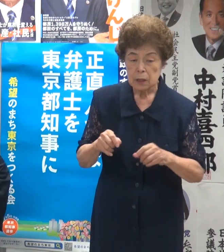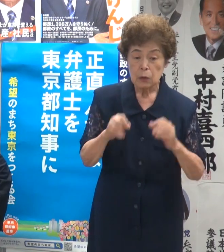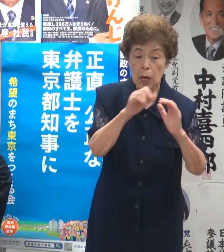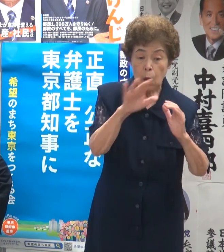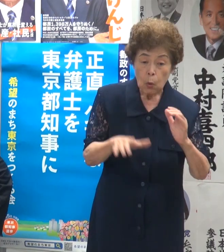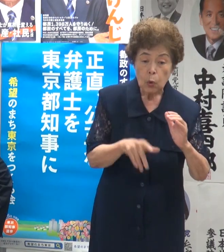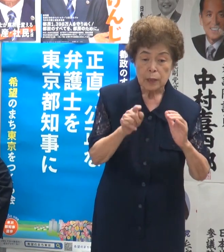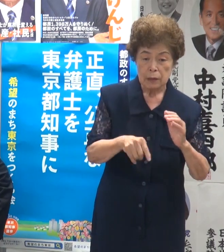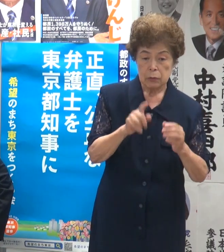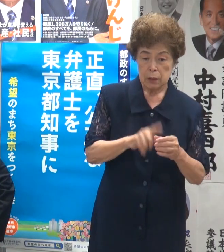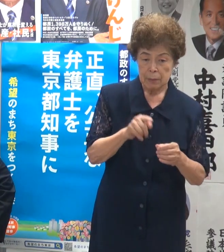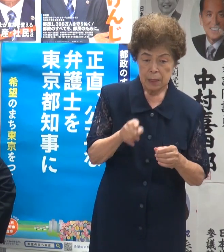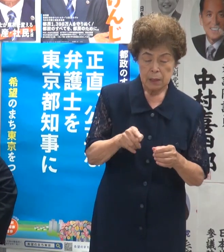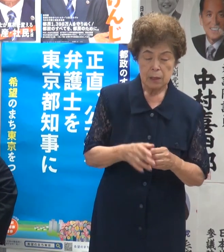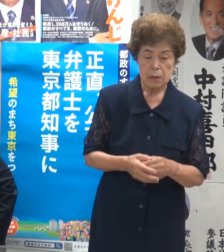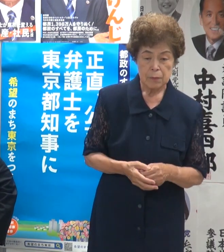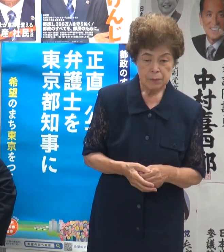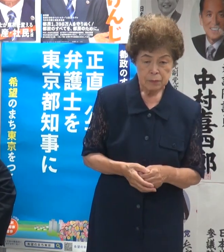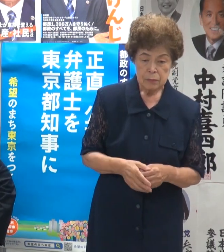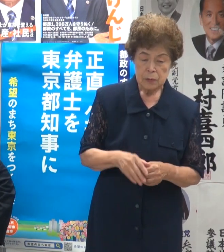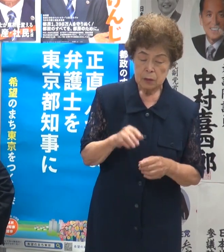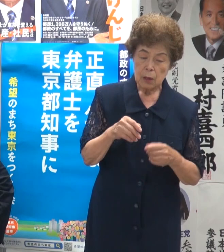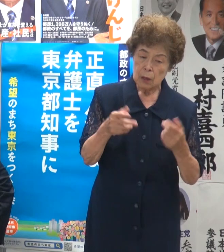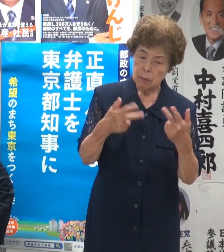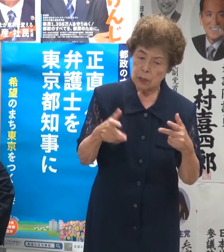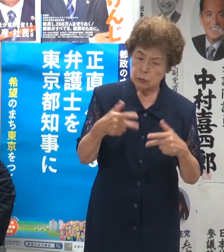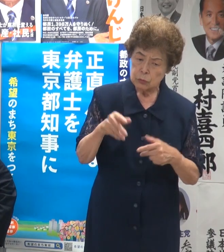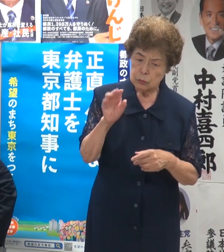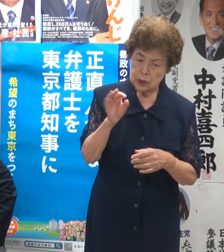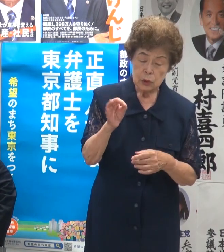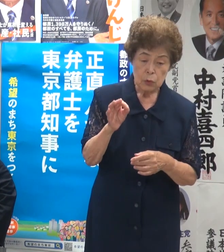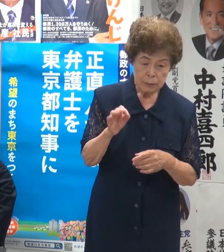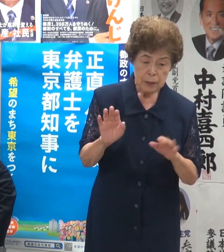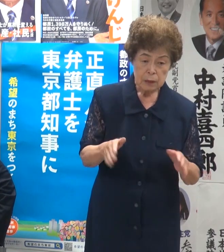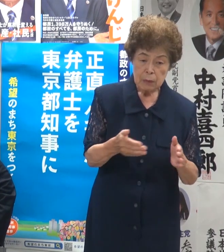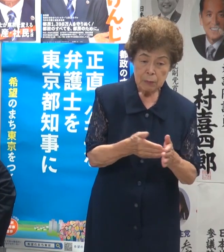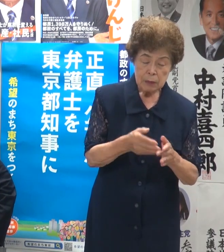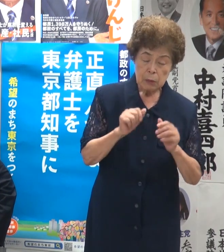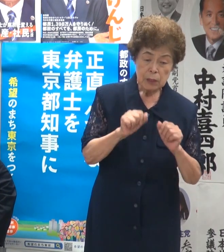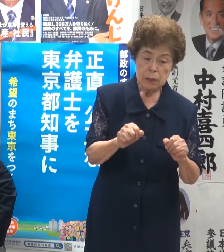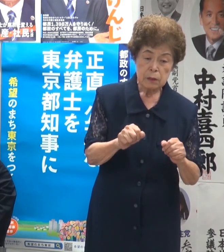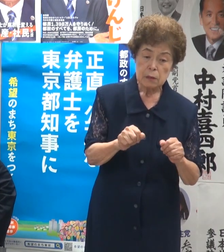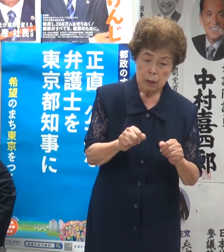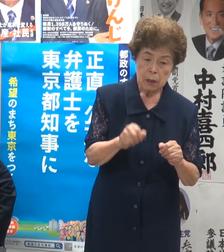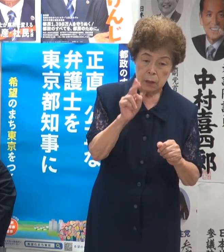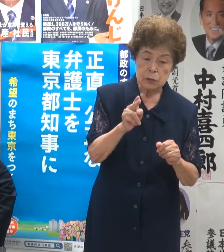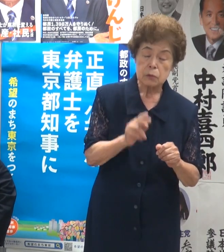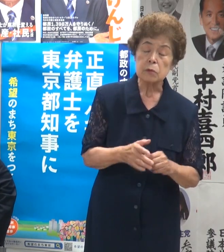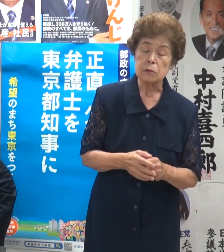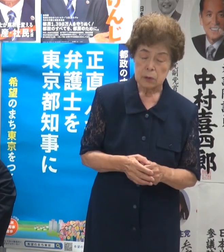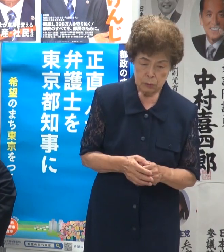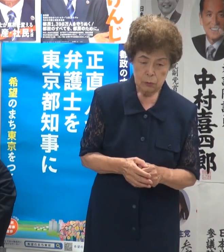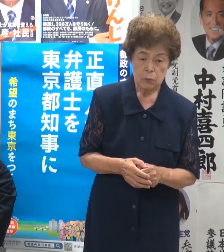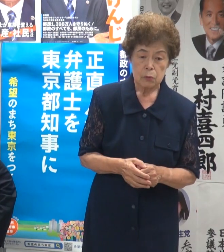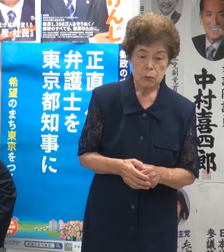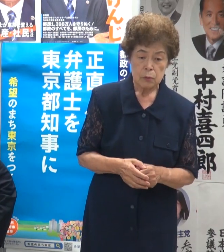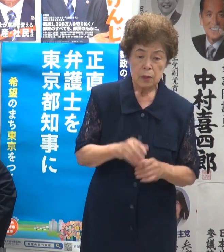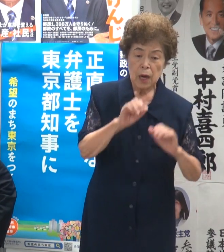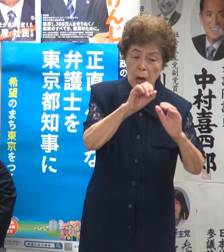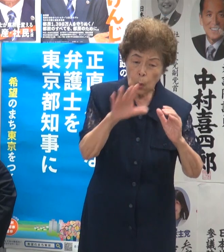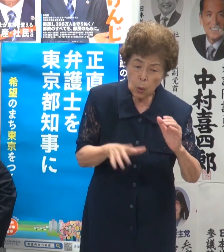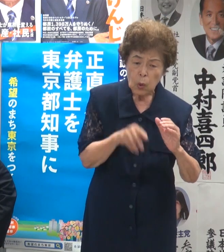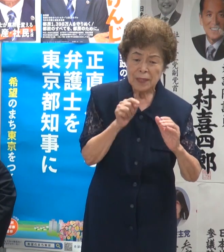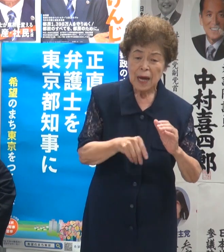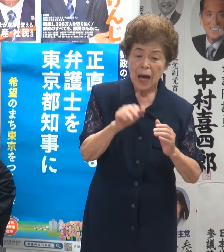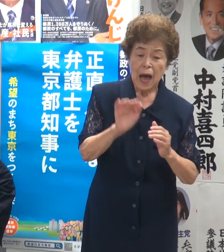まあ、金曜日にいつもなんかやってたようですけど、それ対して取り上げるネタがなかったら報道しないと思いますけど、コロナ災害